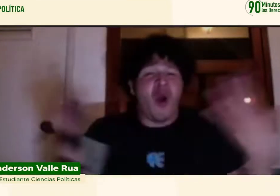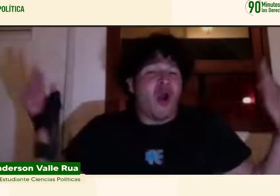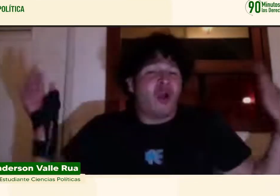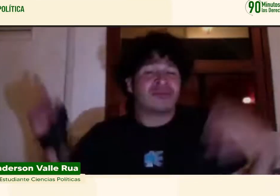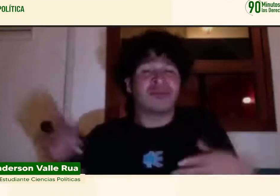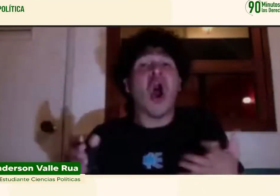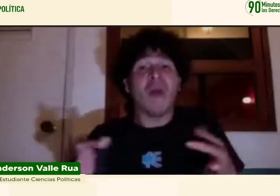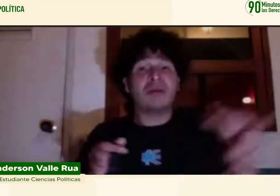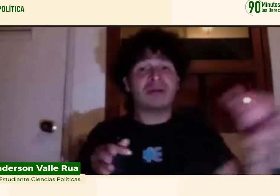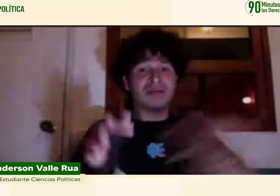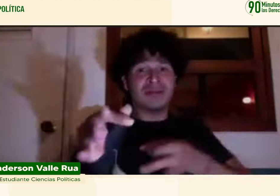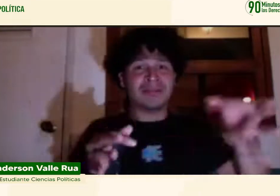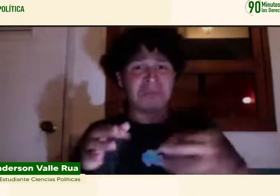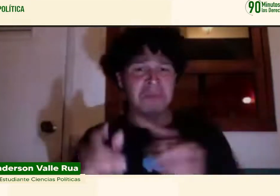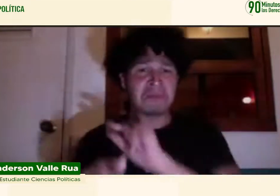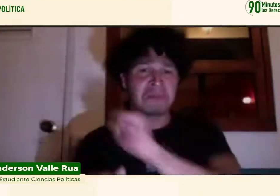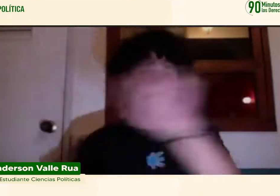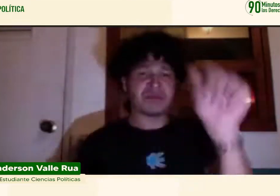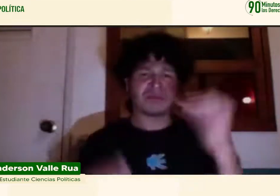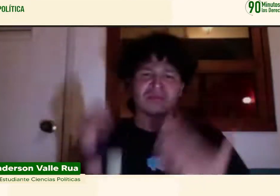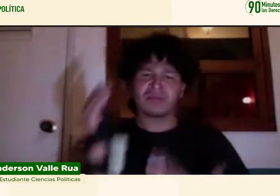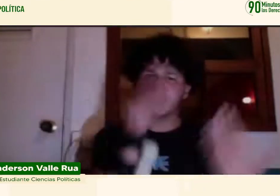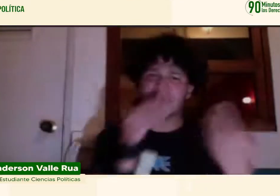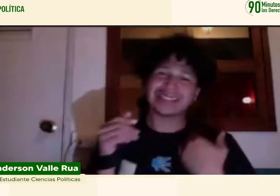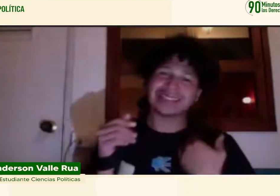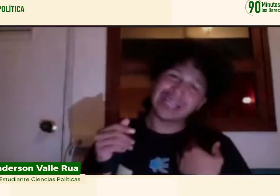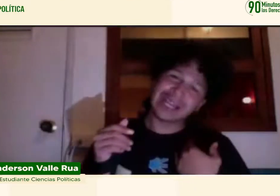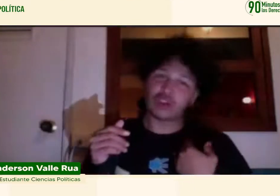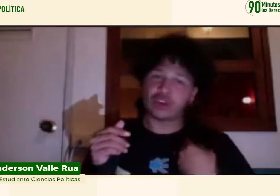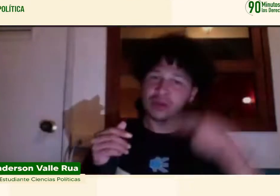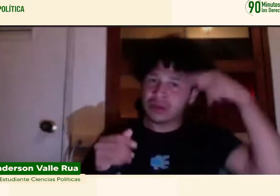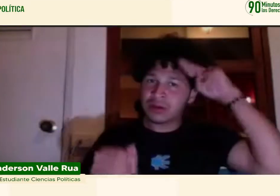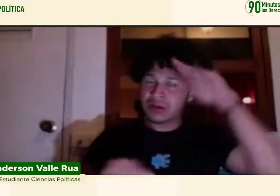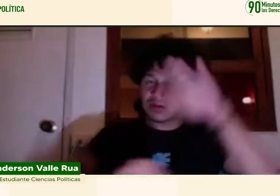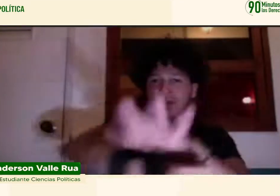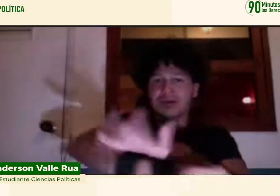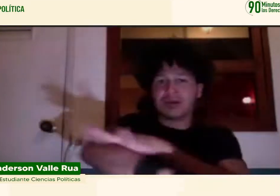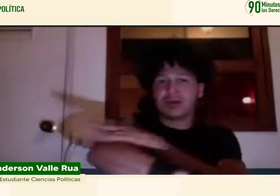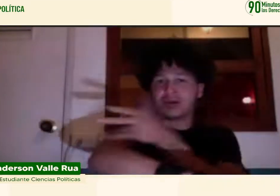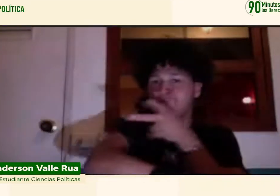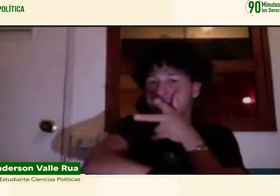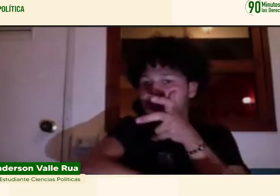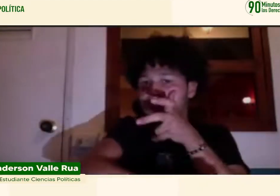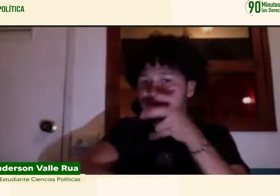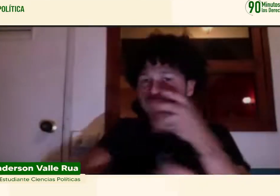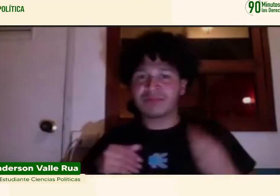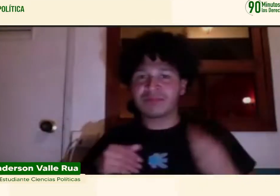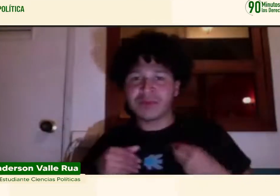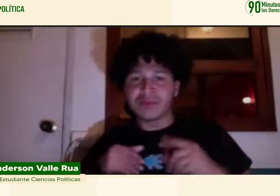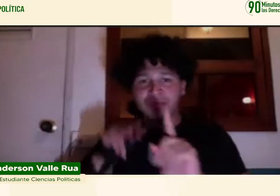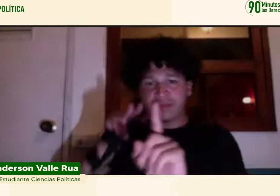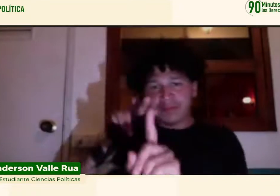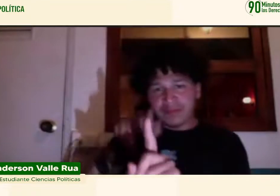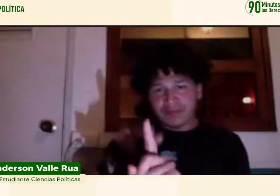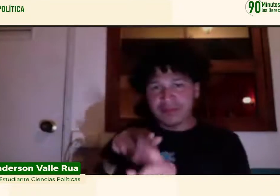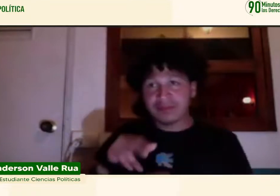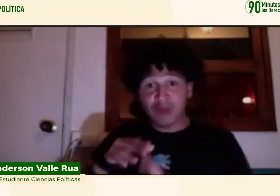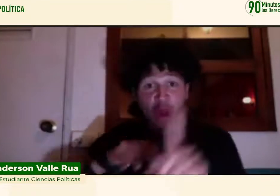información que das sobre el acercamiento que tuvo algunos candidatos contexto y desde allí las interpretaciones también que a nivel nacional